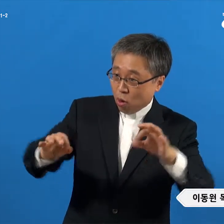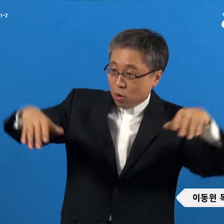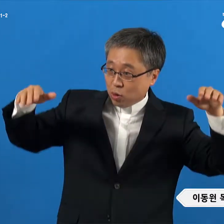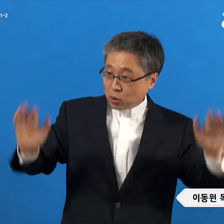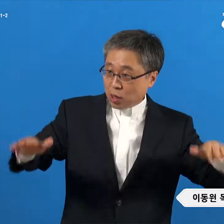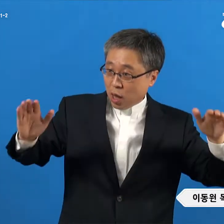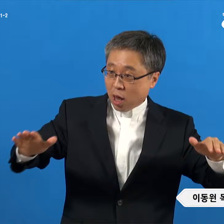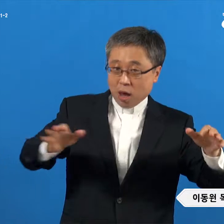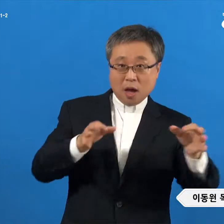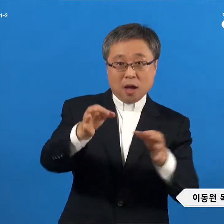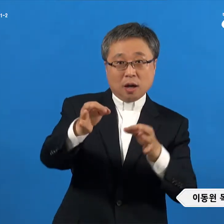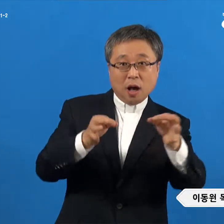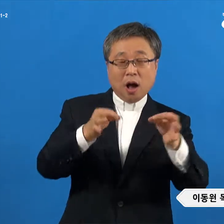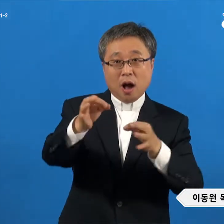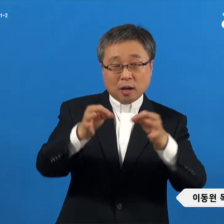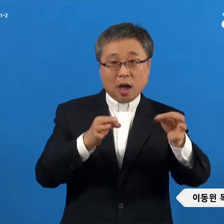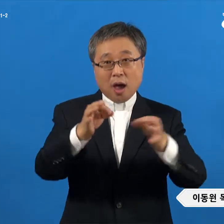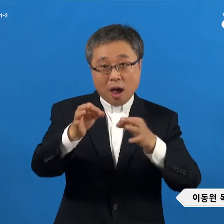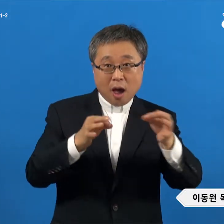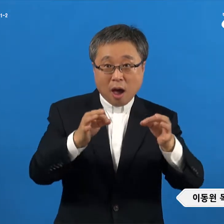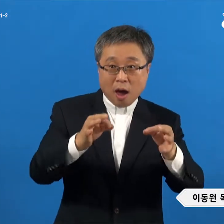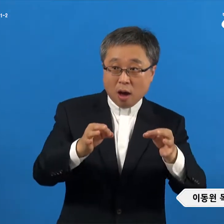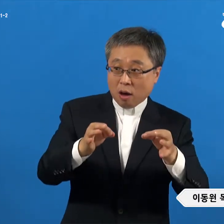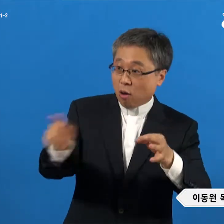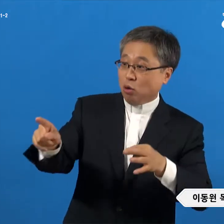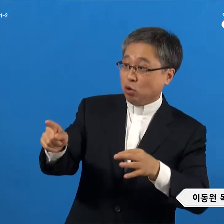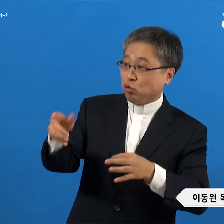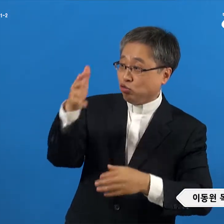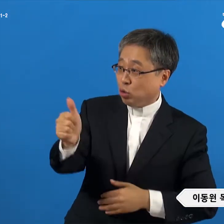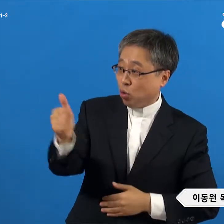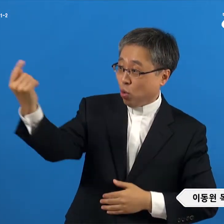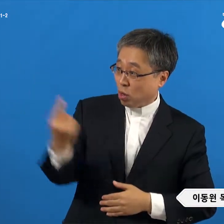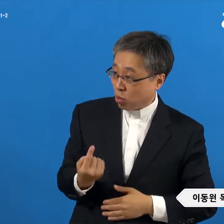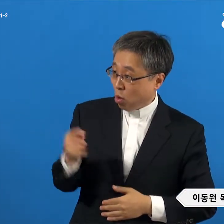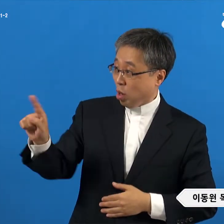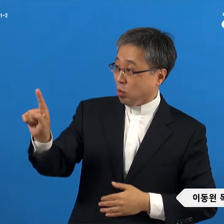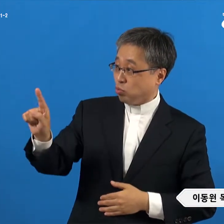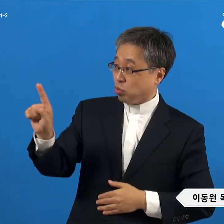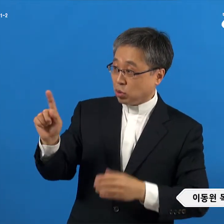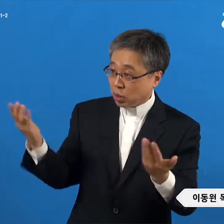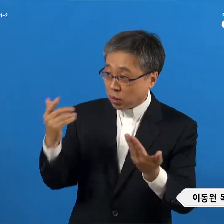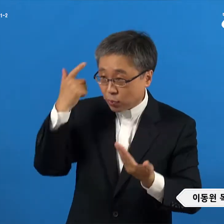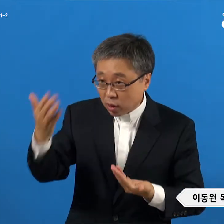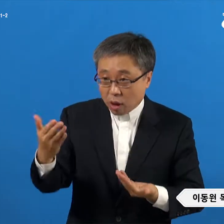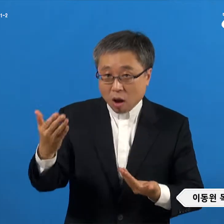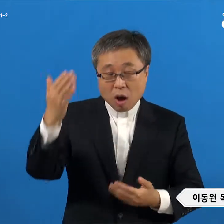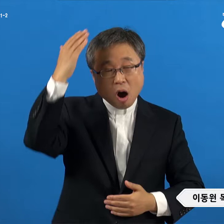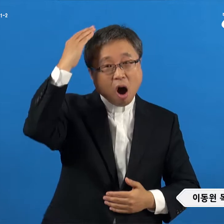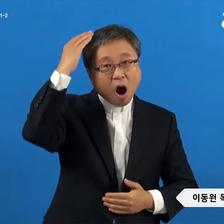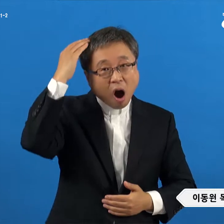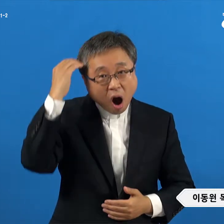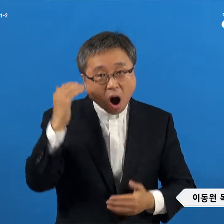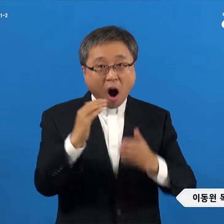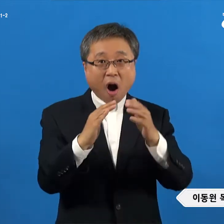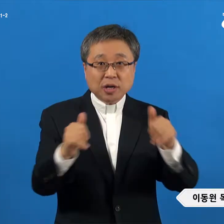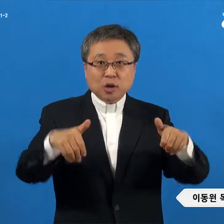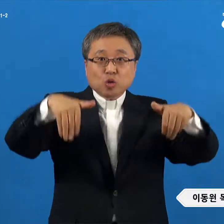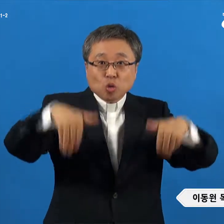바깥으로 뛰쳐나와서 묻습니다. 당신 도대체 무슨 일을 하는 거예요? 이때 흑인 노인은 이 젊은 백인 청년을